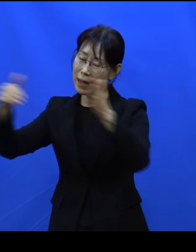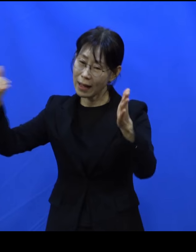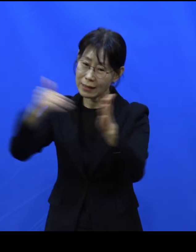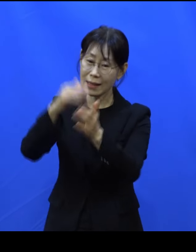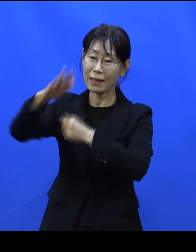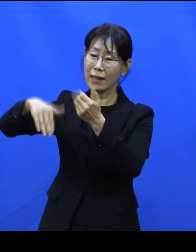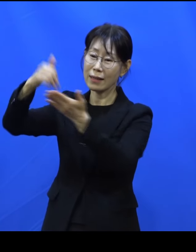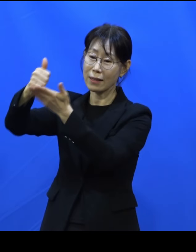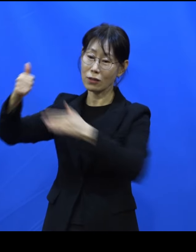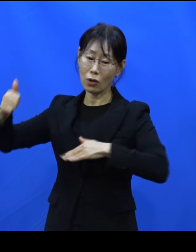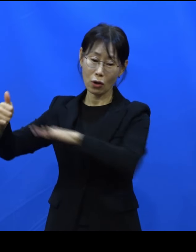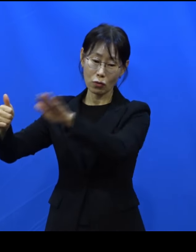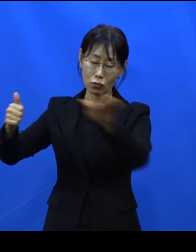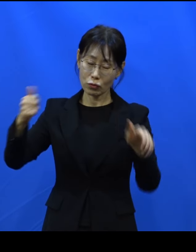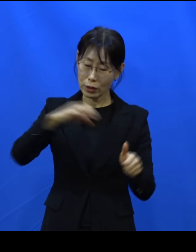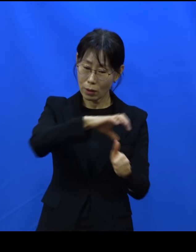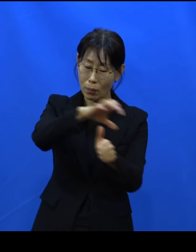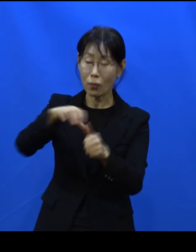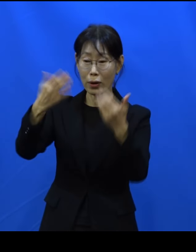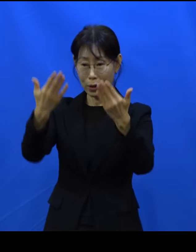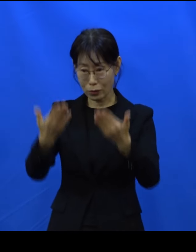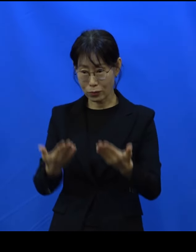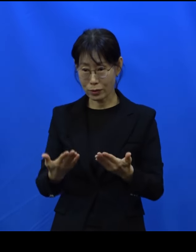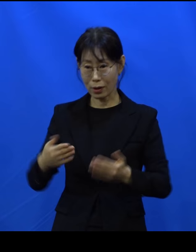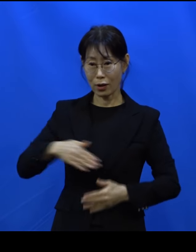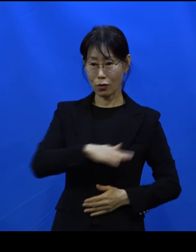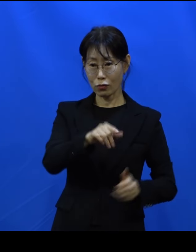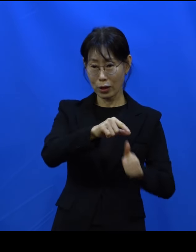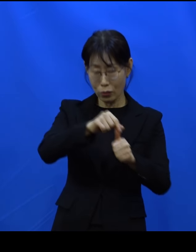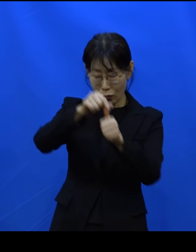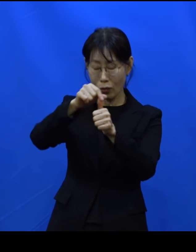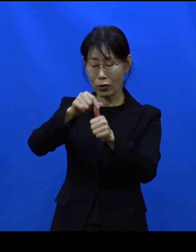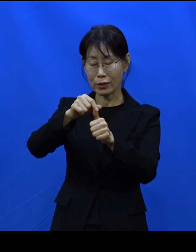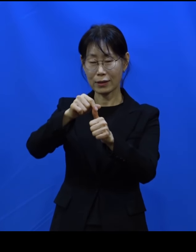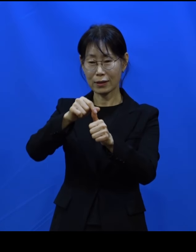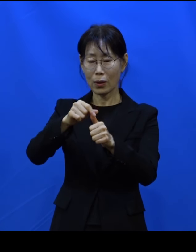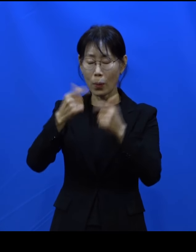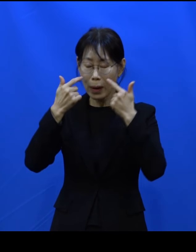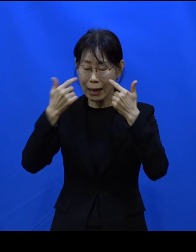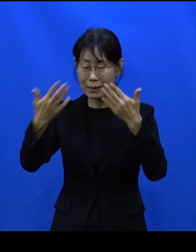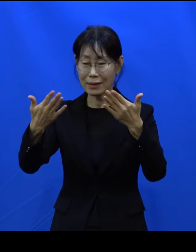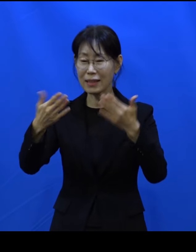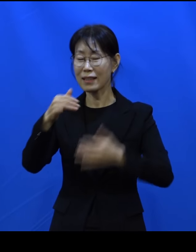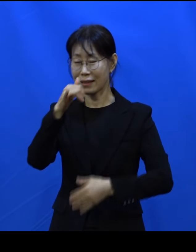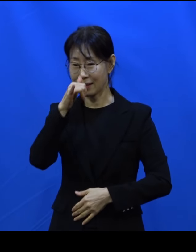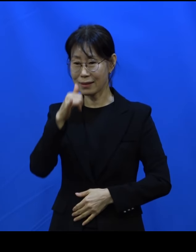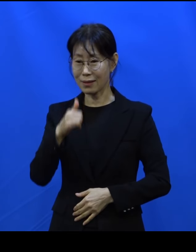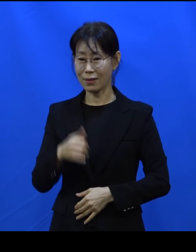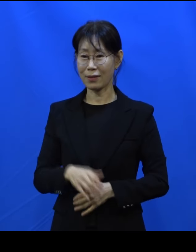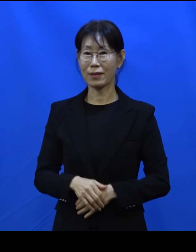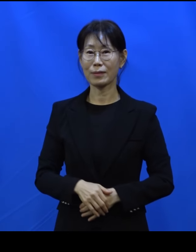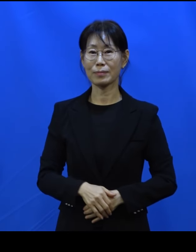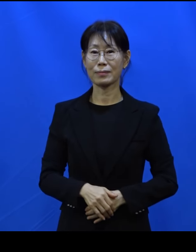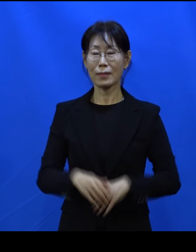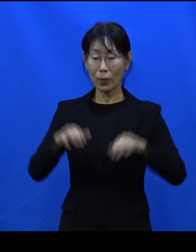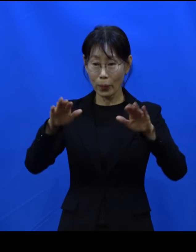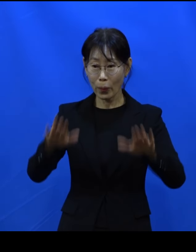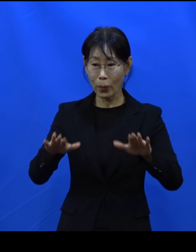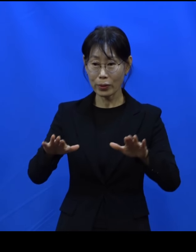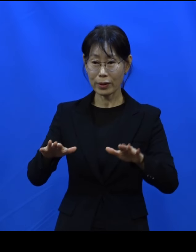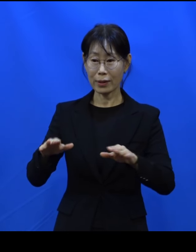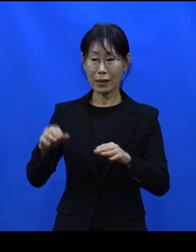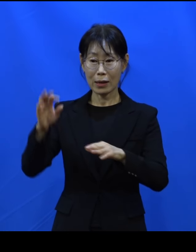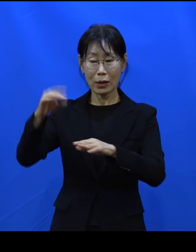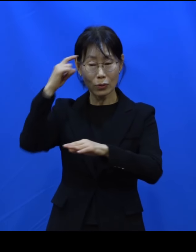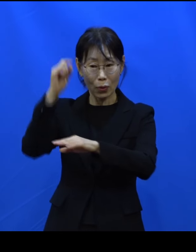지십니다. 그래서 우리의 구원은 안전합니다. 이 왕의 행렬을 가로막을 자가 없다는 거죠.